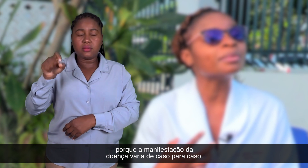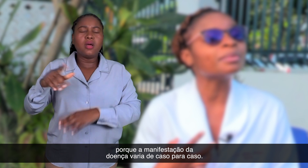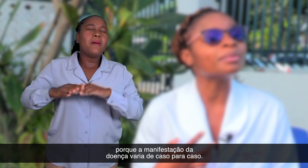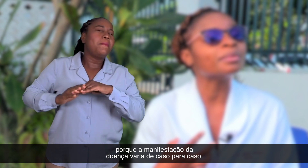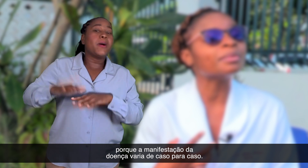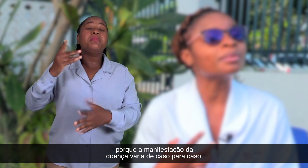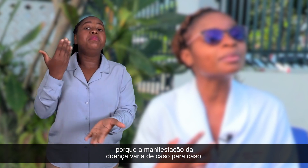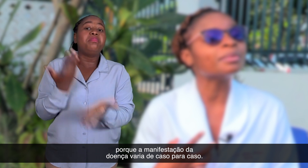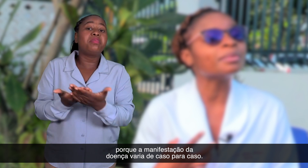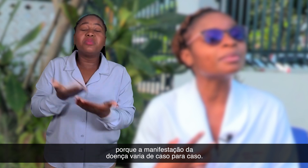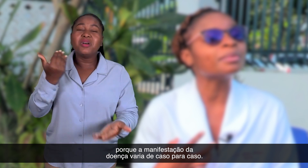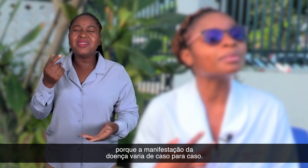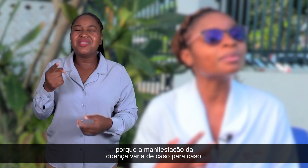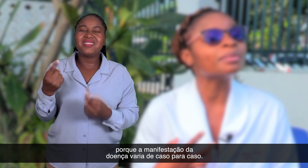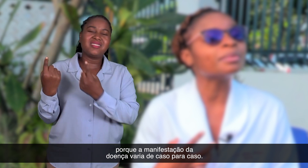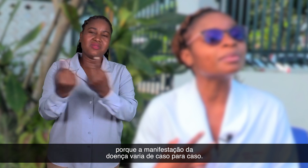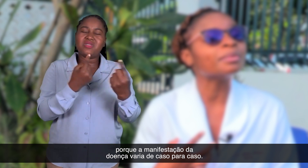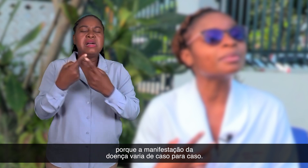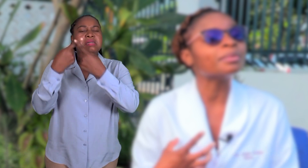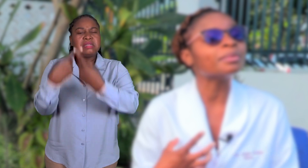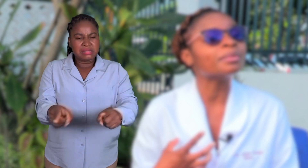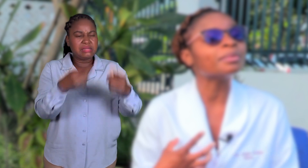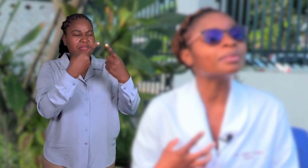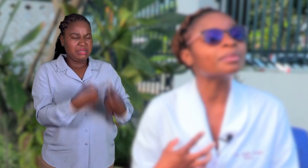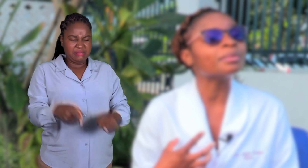da doença varia de caso para caso.